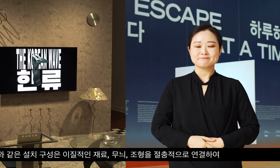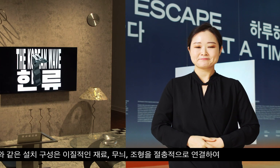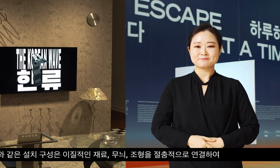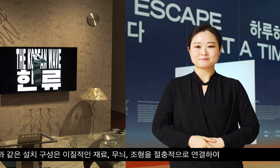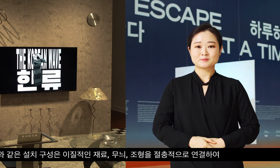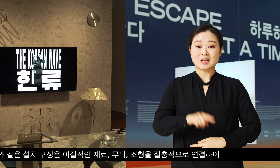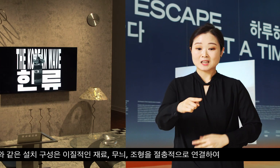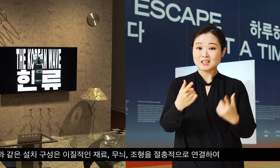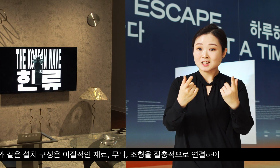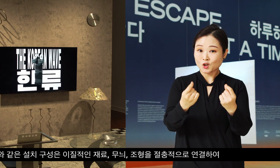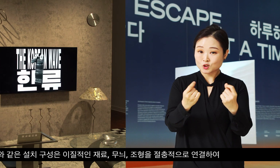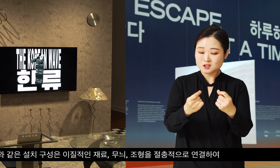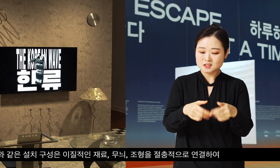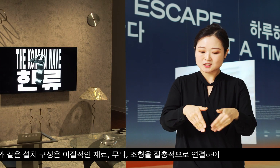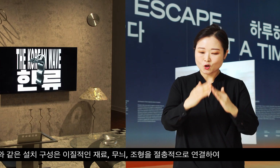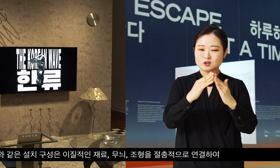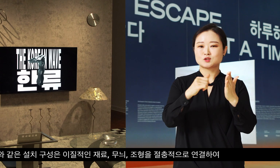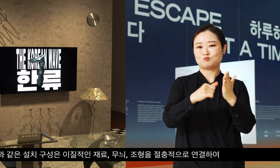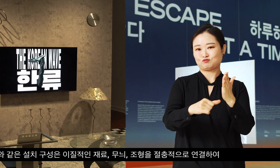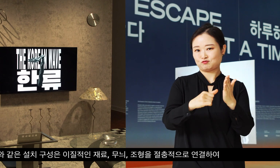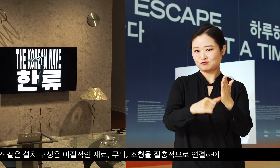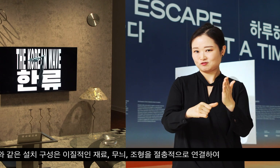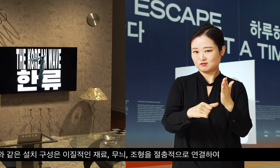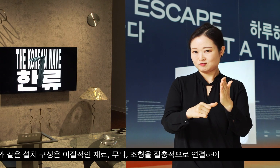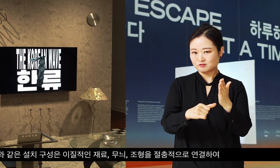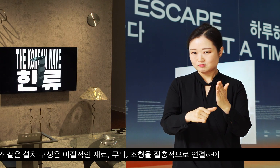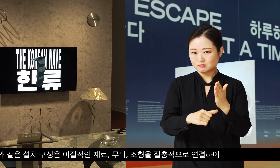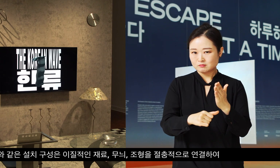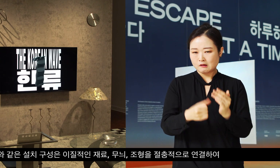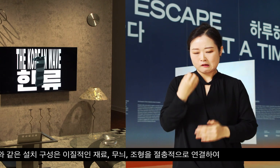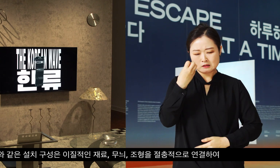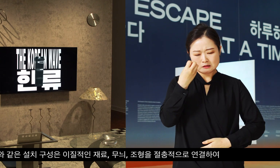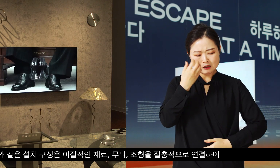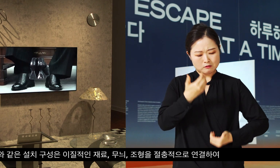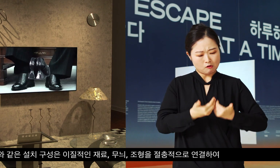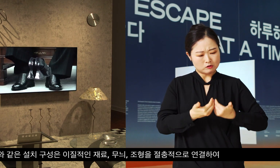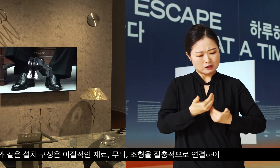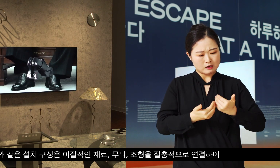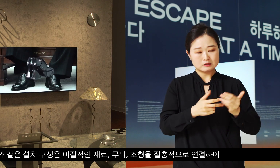이와 같은 설치 구성은 이질적인 재료, 무늬,